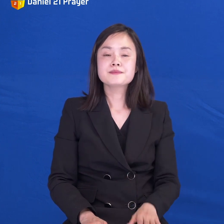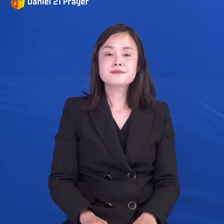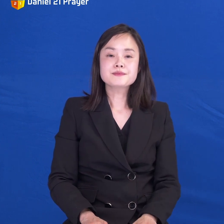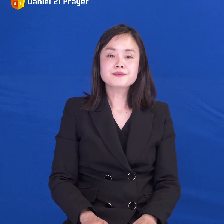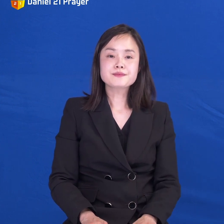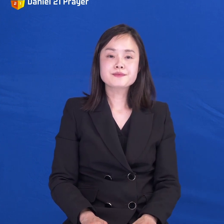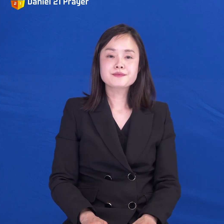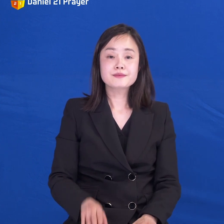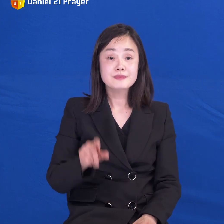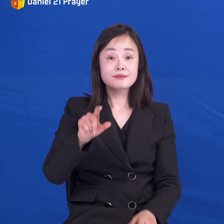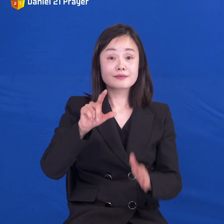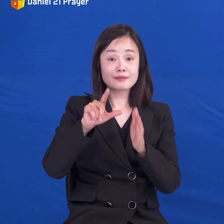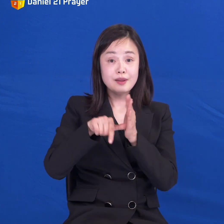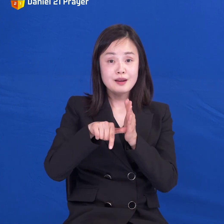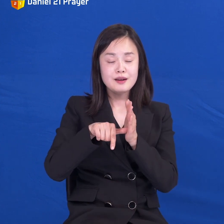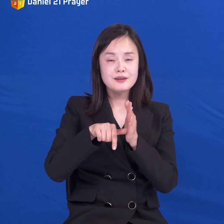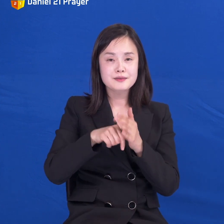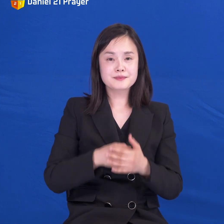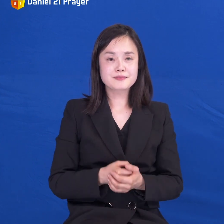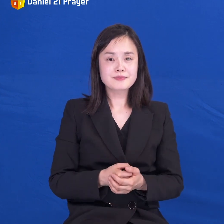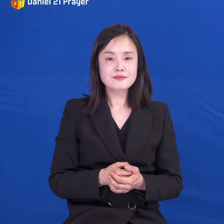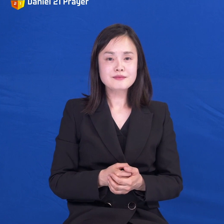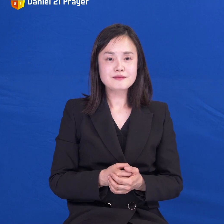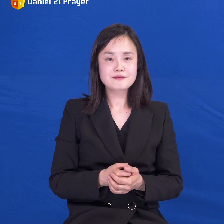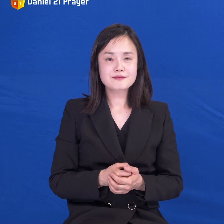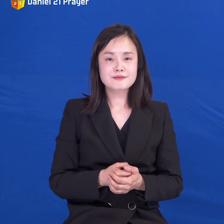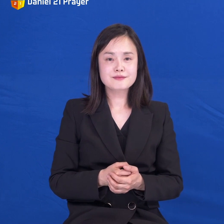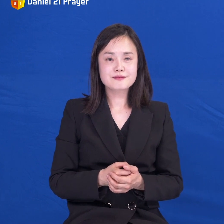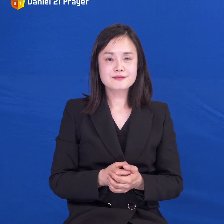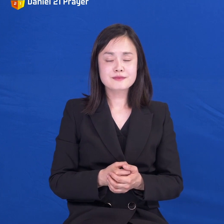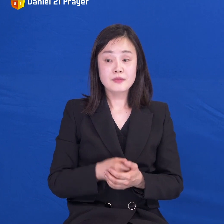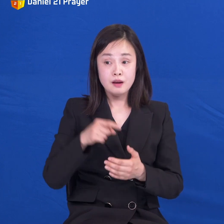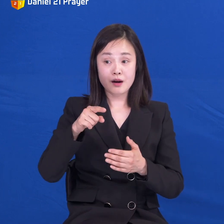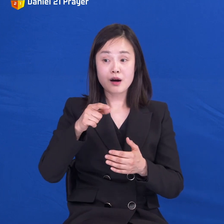그걸 먹으면 장이 따뜻해서 원주민들은 불임이 없습니다.